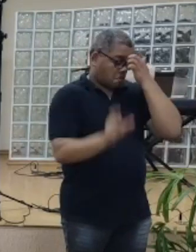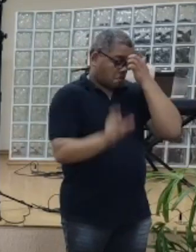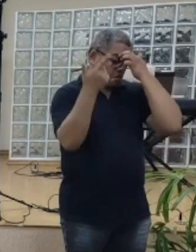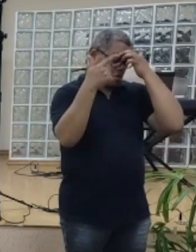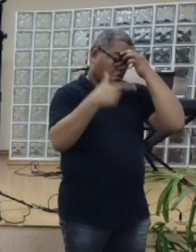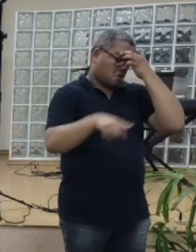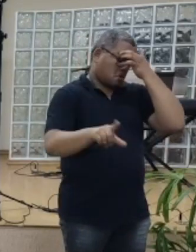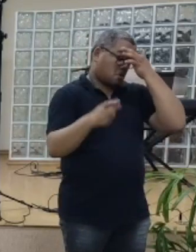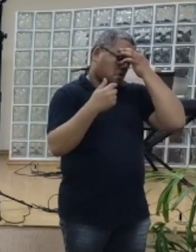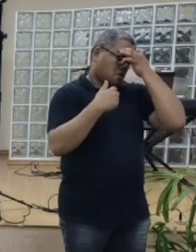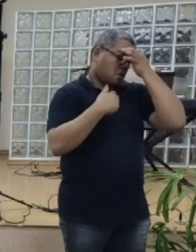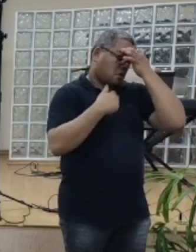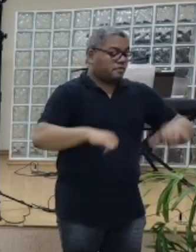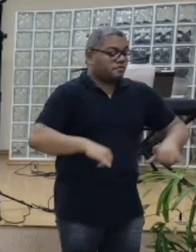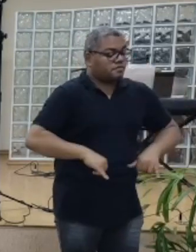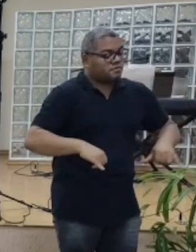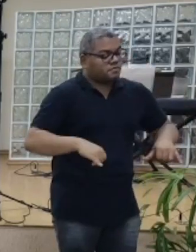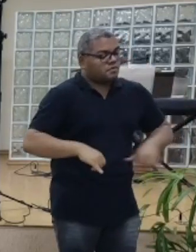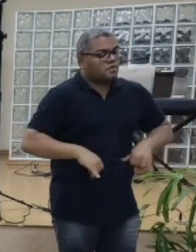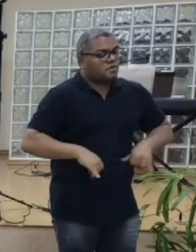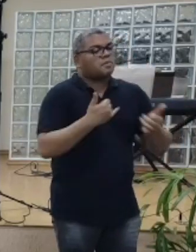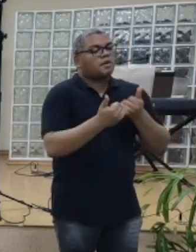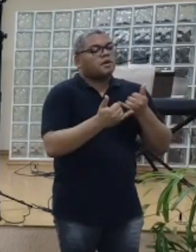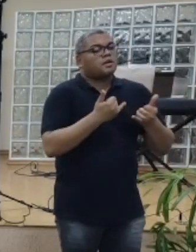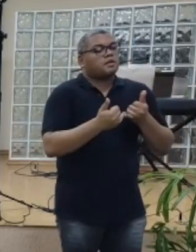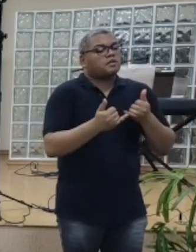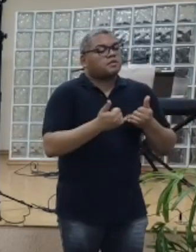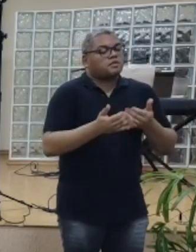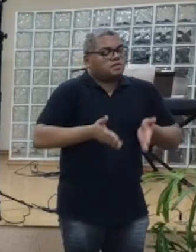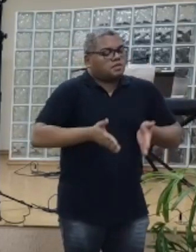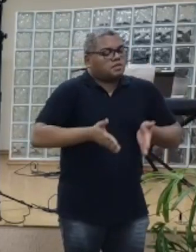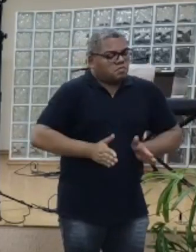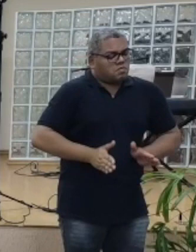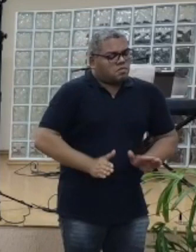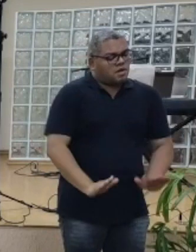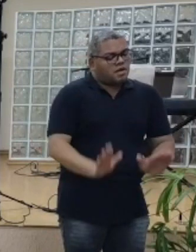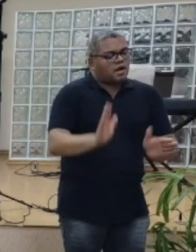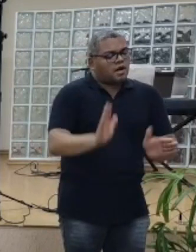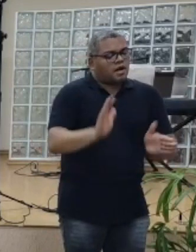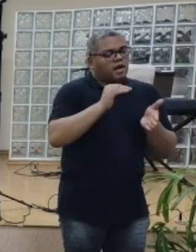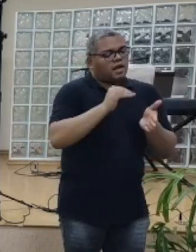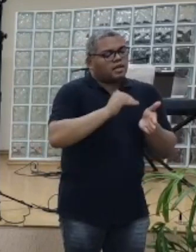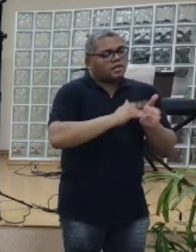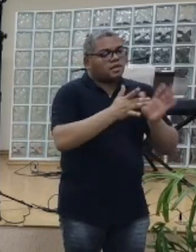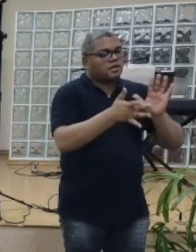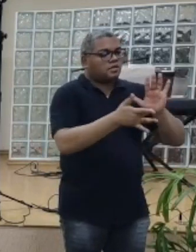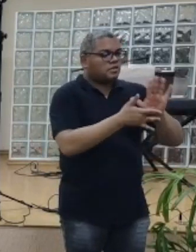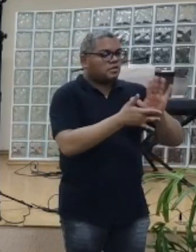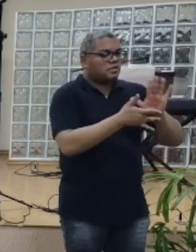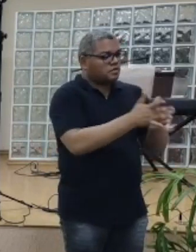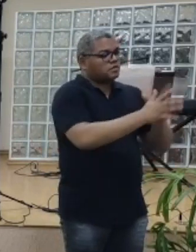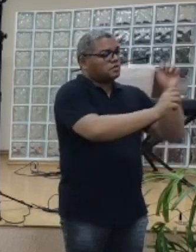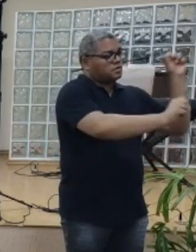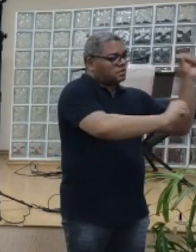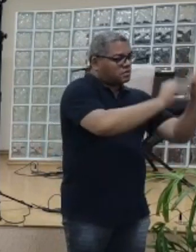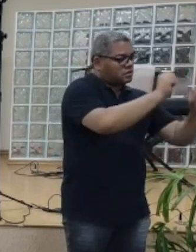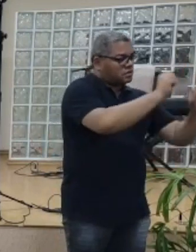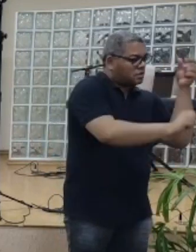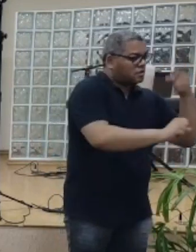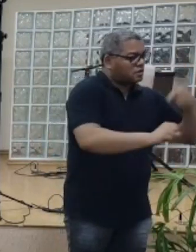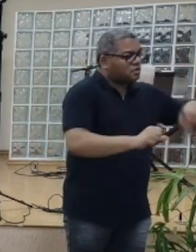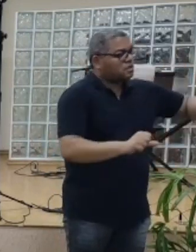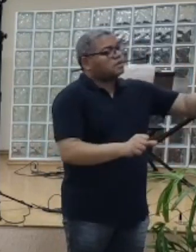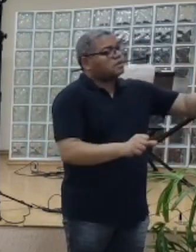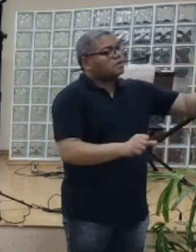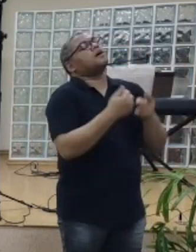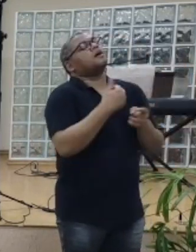estou sofrendo as dores de parto, até que Cristo seja formado em vocês. Bem que eu gostaria de estar agora aí